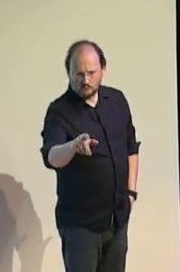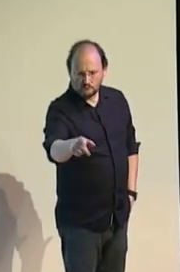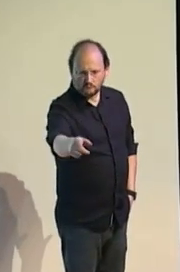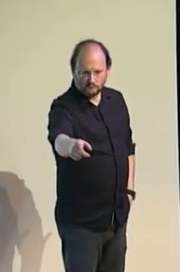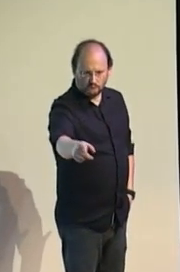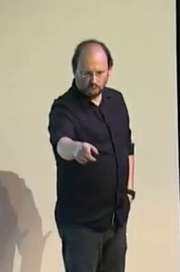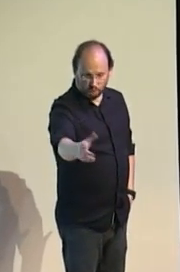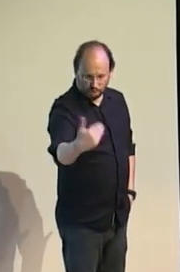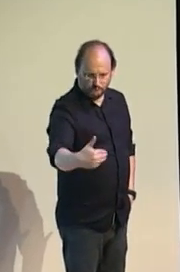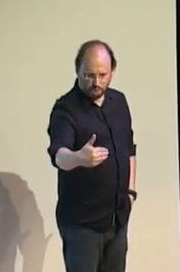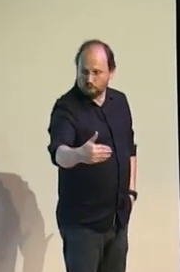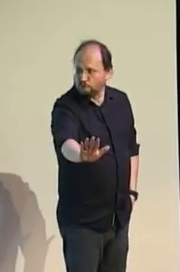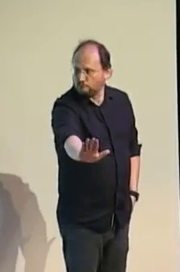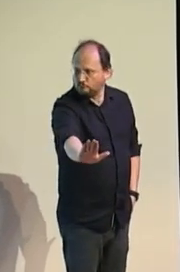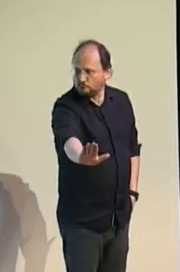Il y a des questions.